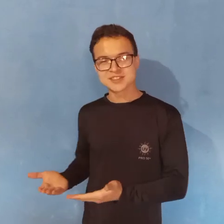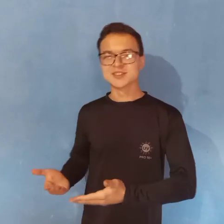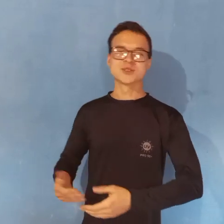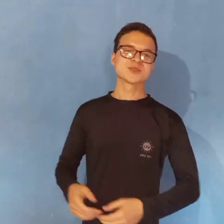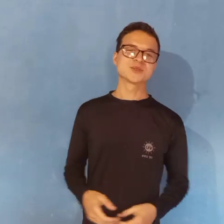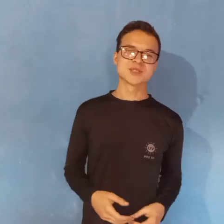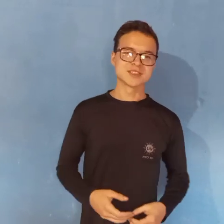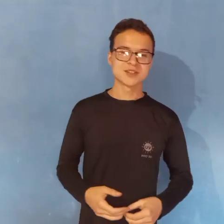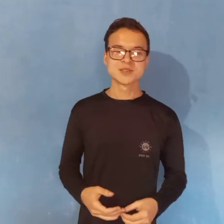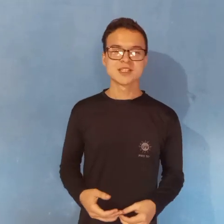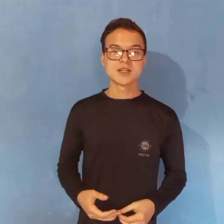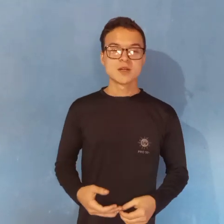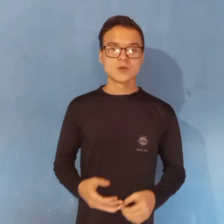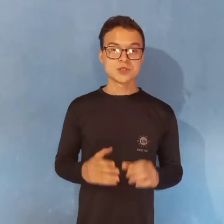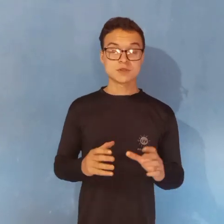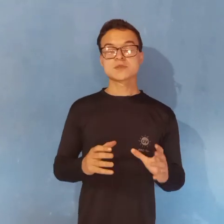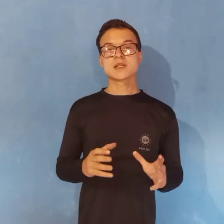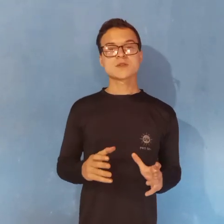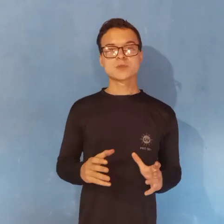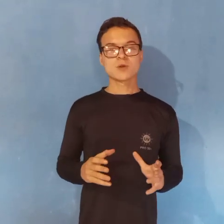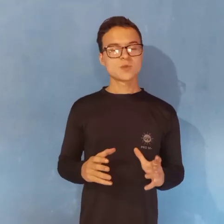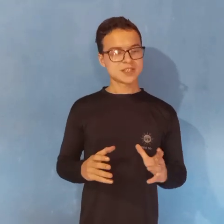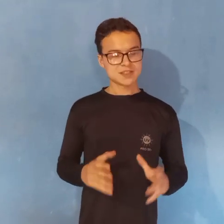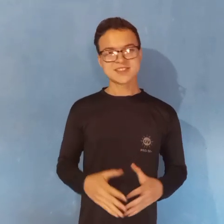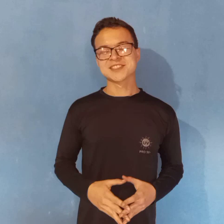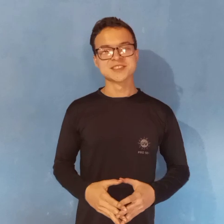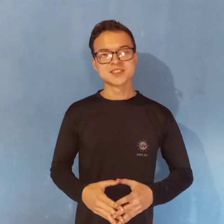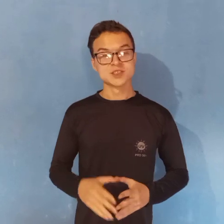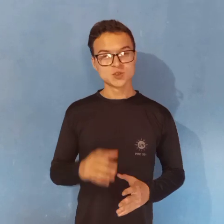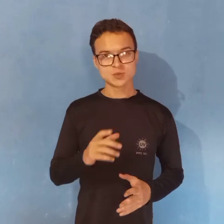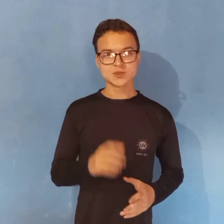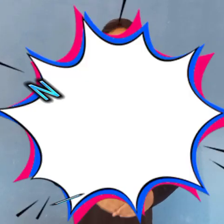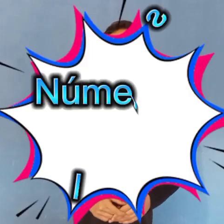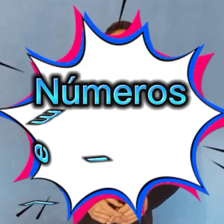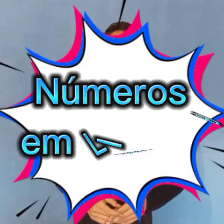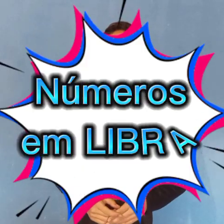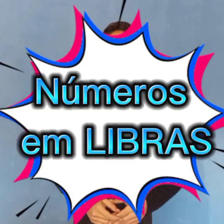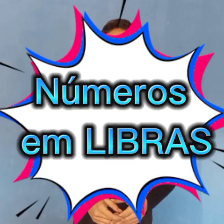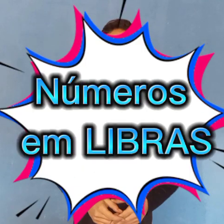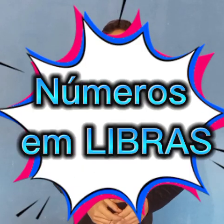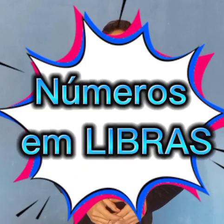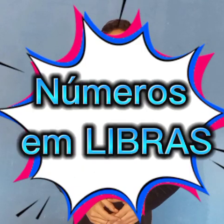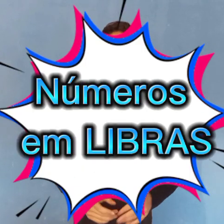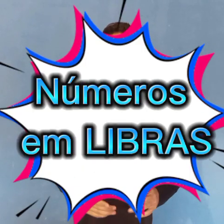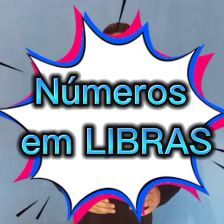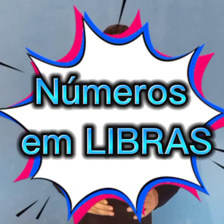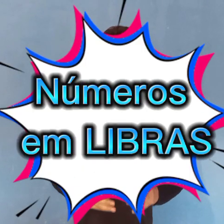bem-vindos ao nosso canal. Hoje vamos falar sobre algo bem interessante, números em língua de sinais. Para a gente